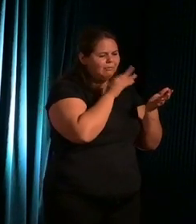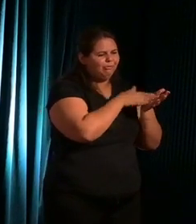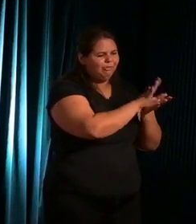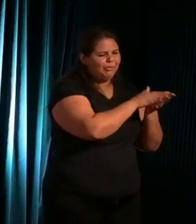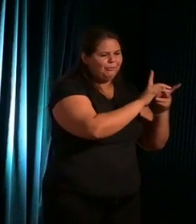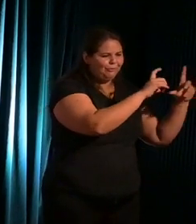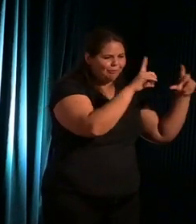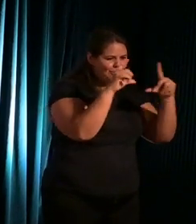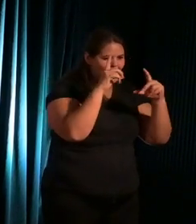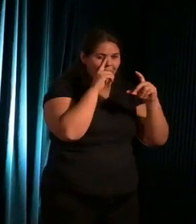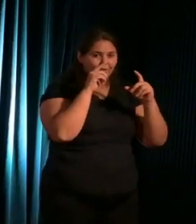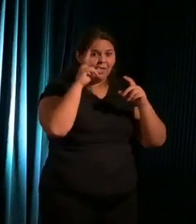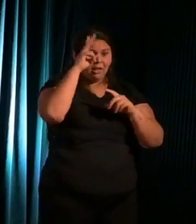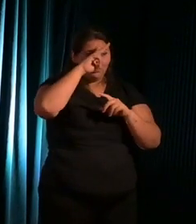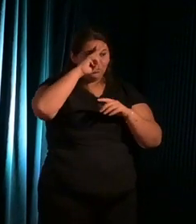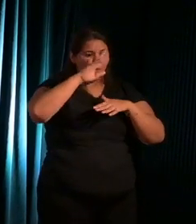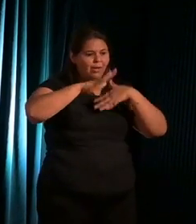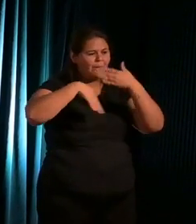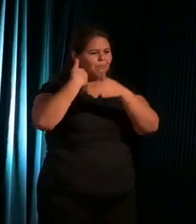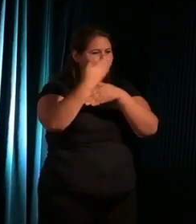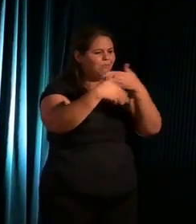ad eterno.